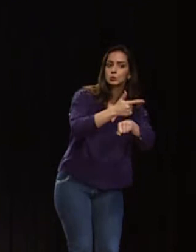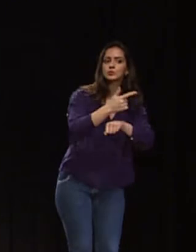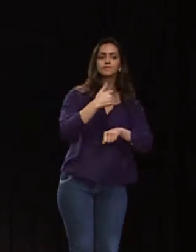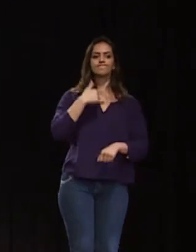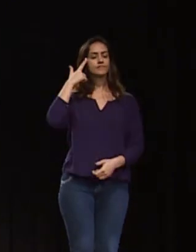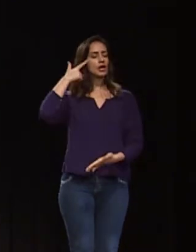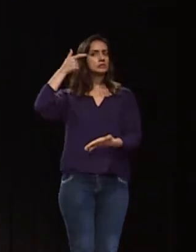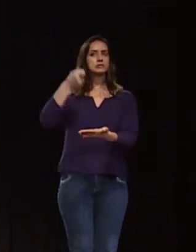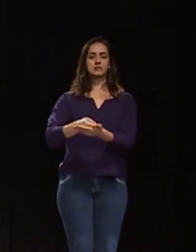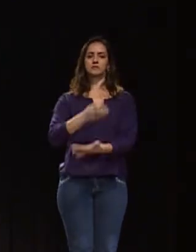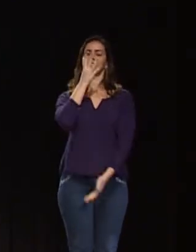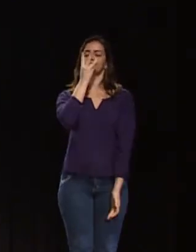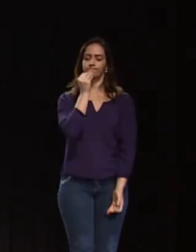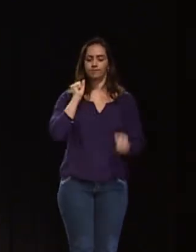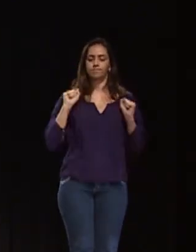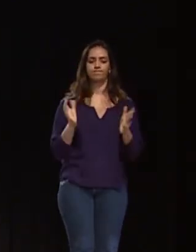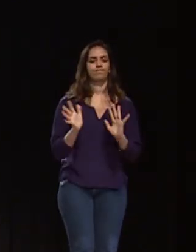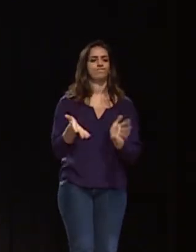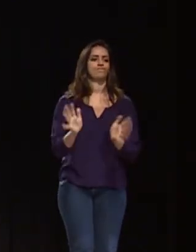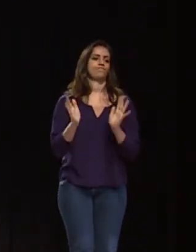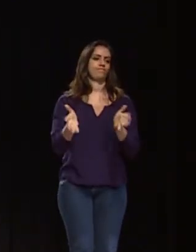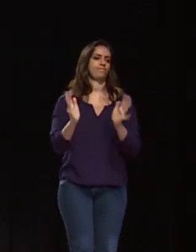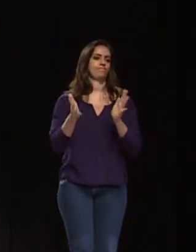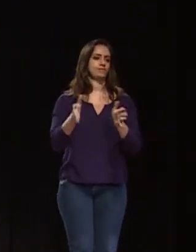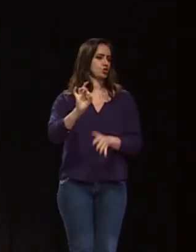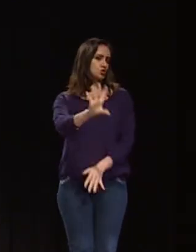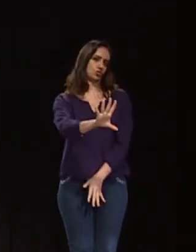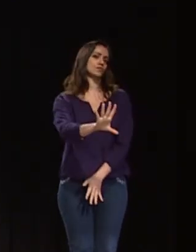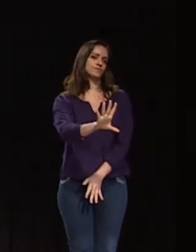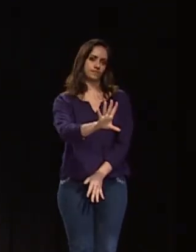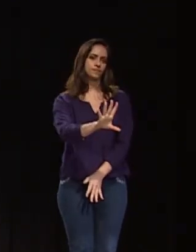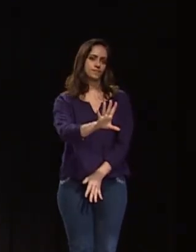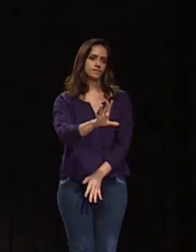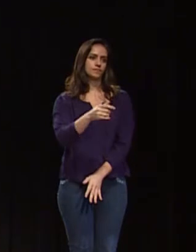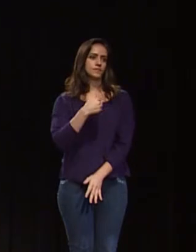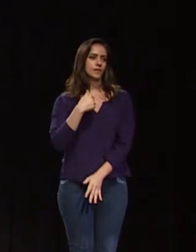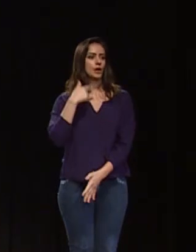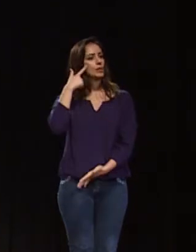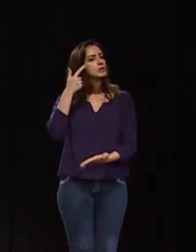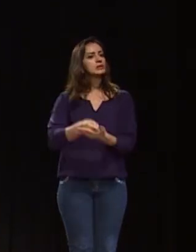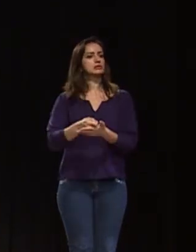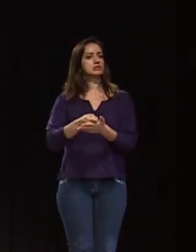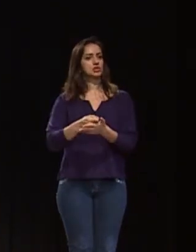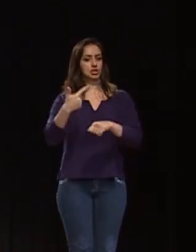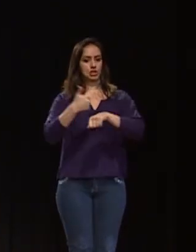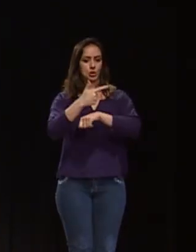e no segundo período eu resolvi parar de falar e só usar a língua de sinais dentro da sala e nos